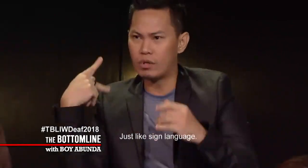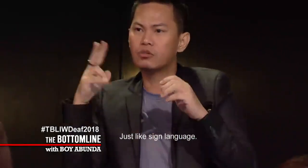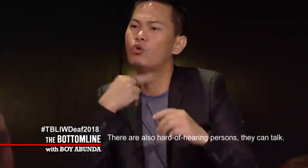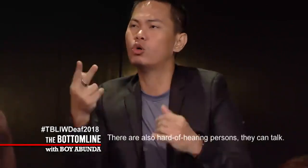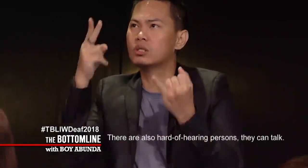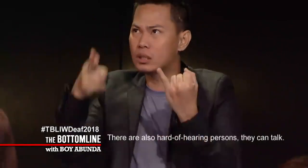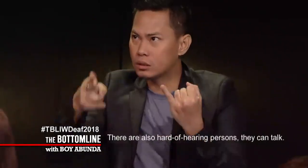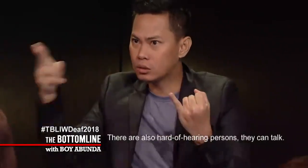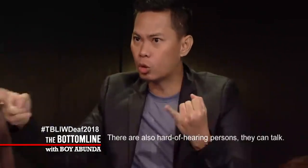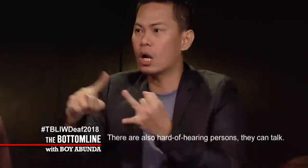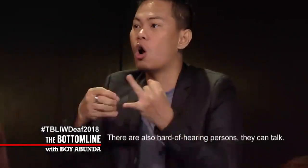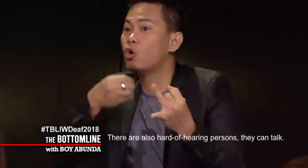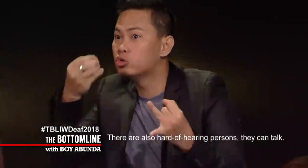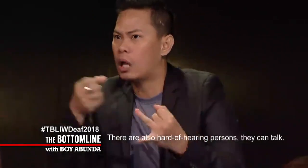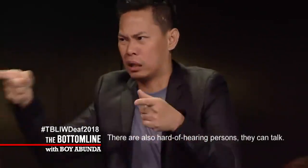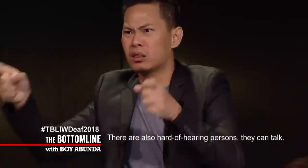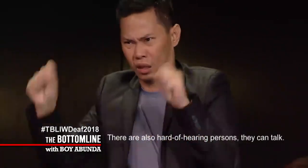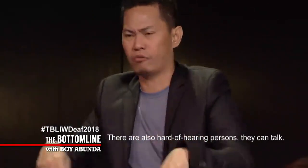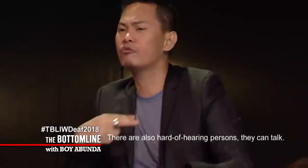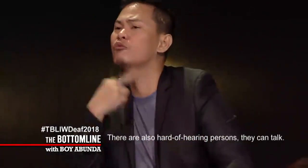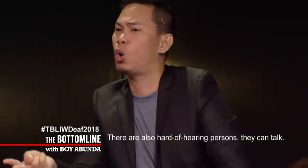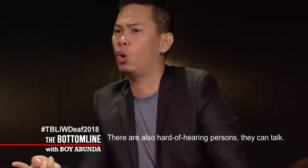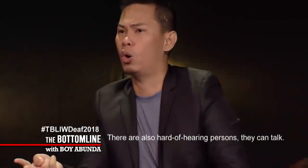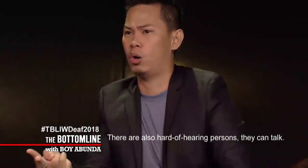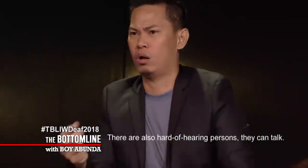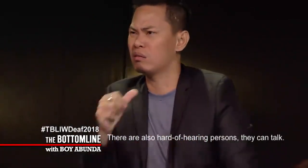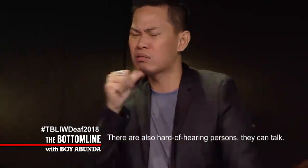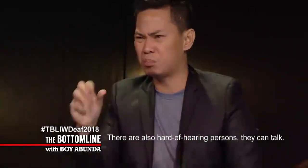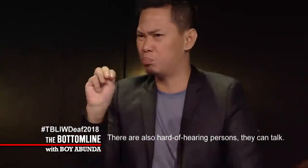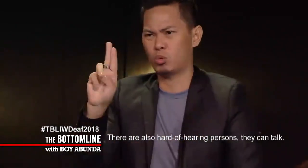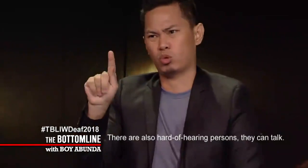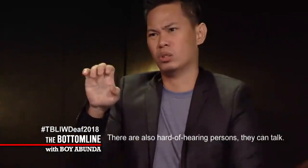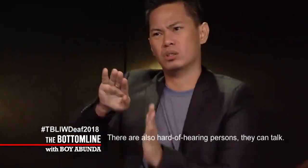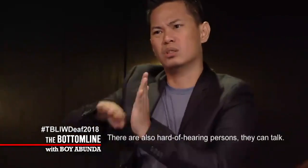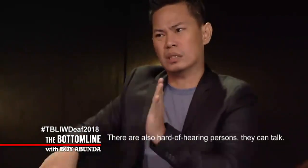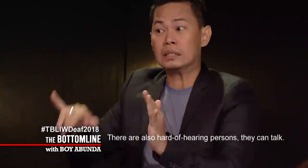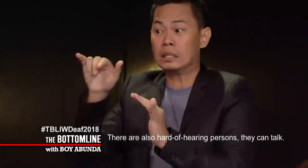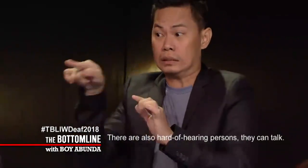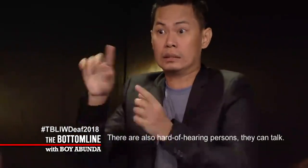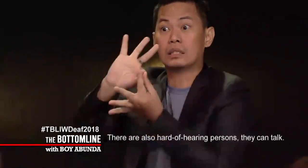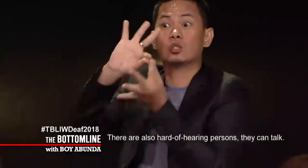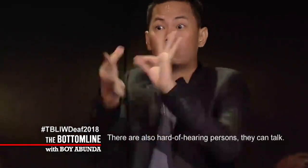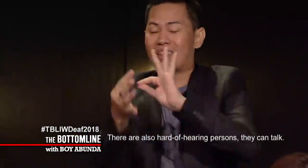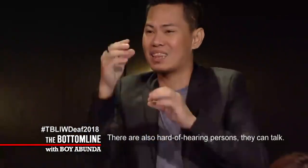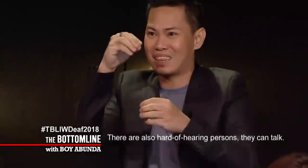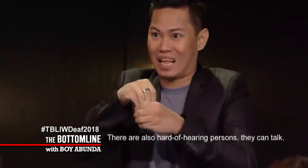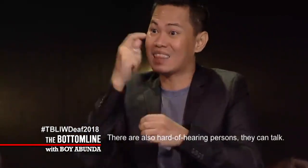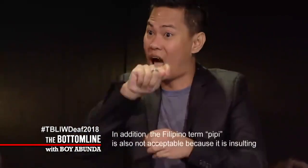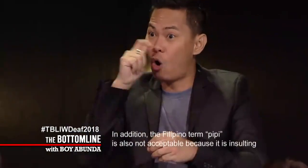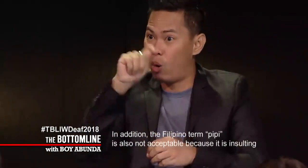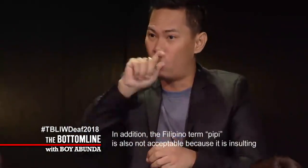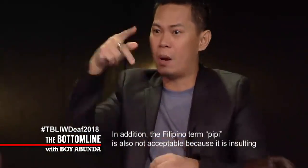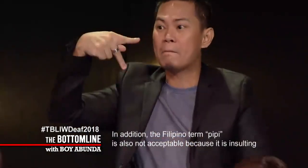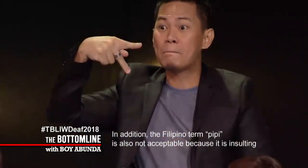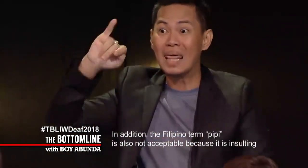po. O sa magboboses po, meron po mga hard of hearing po, kaya po